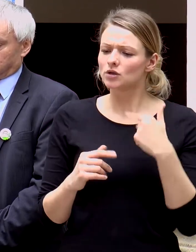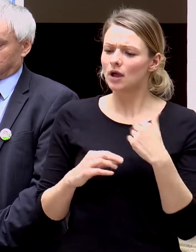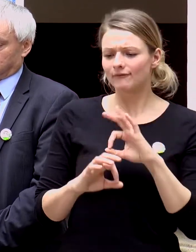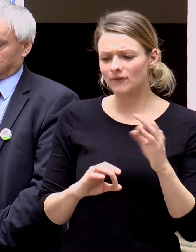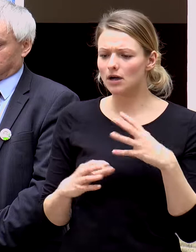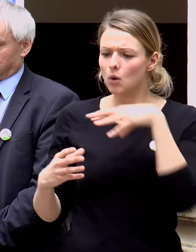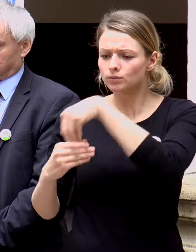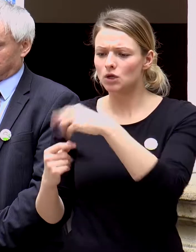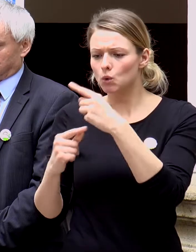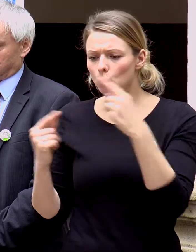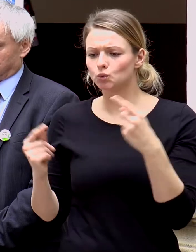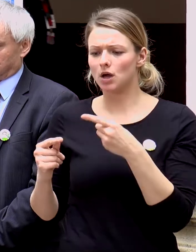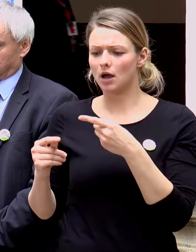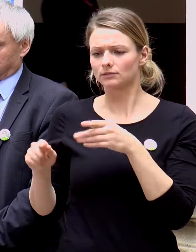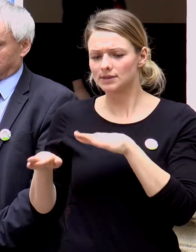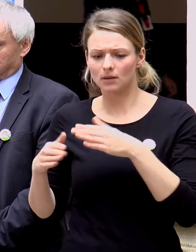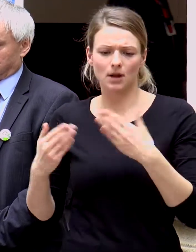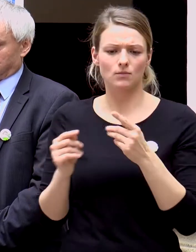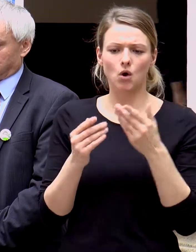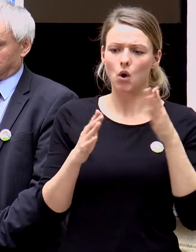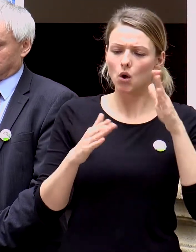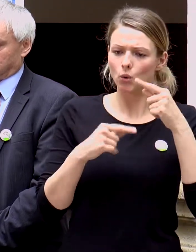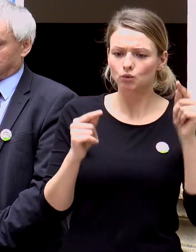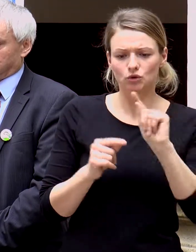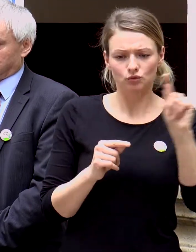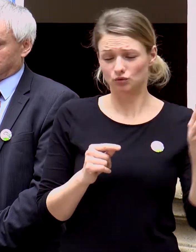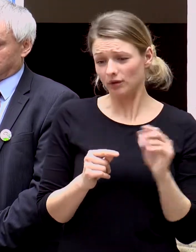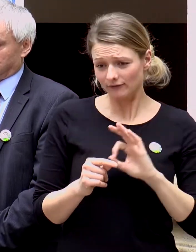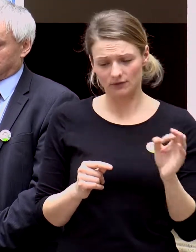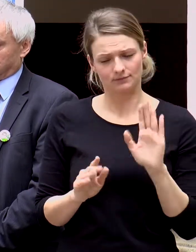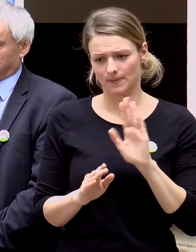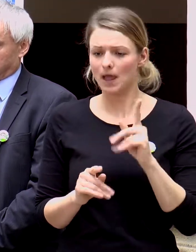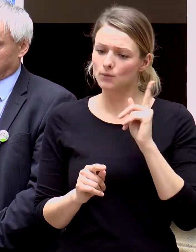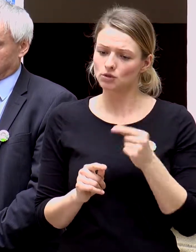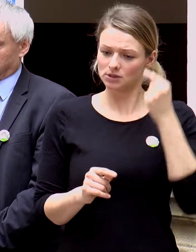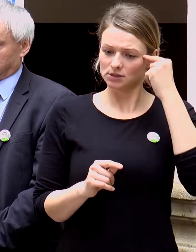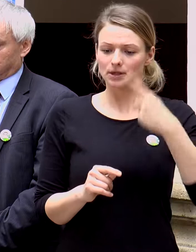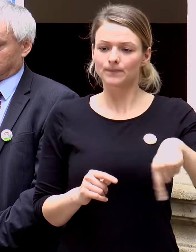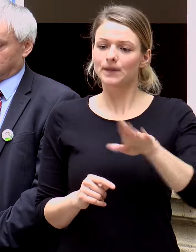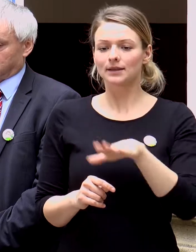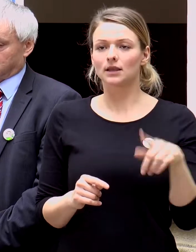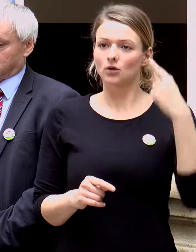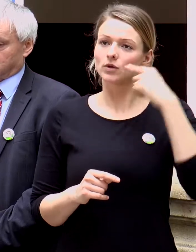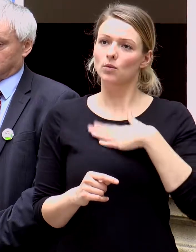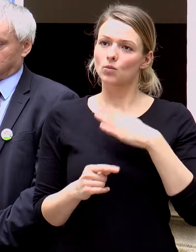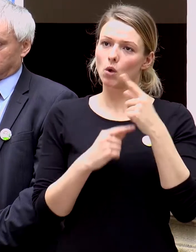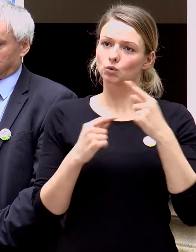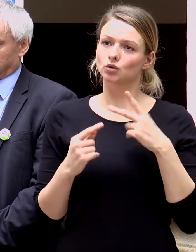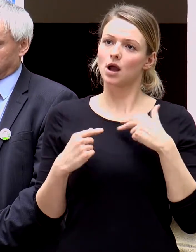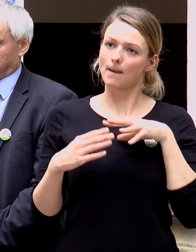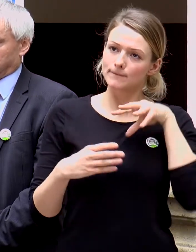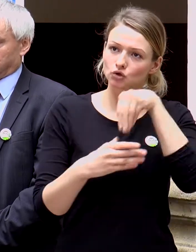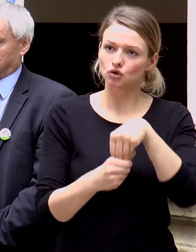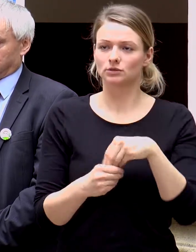nějaké kultuře. Prostě víme, jak je pro děti důležité, aby když se učí a jsou vychovávány,